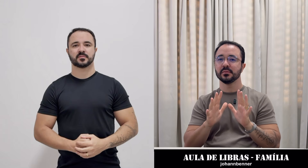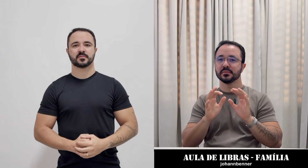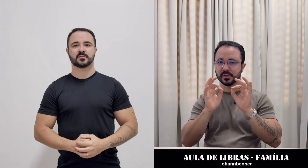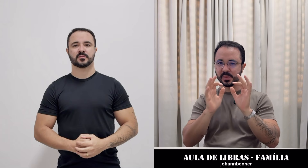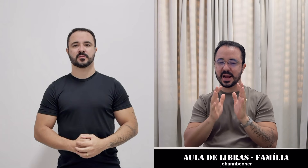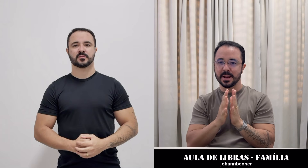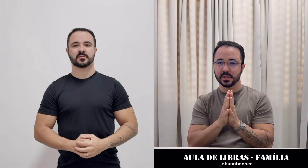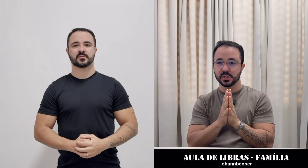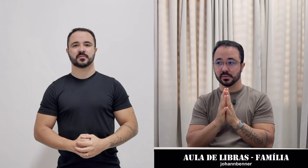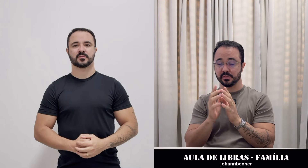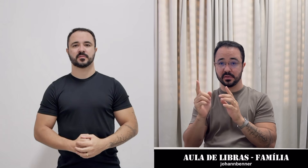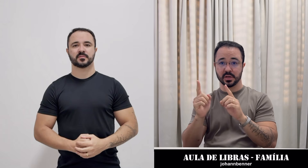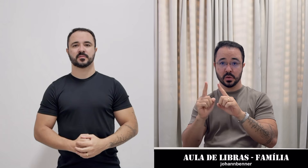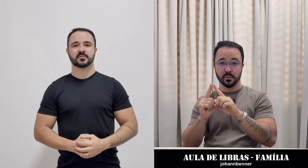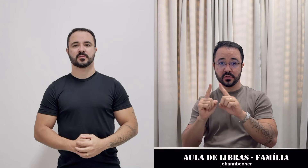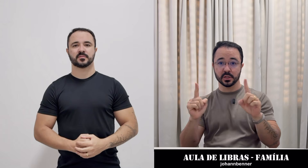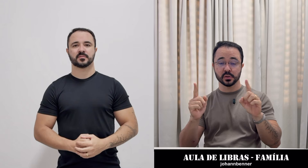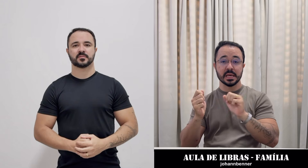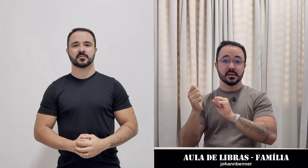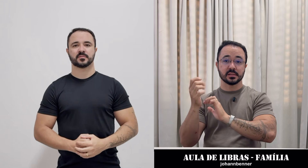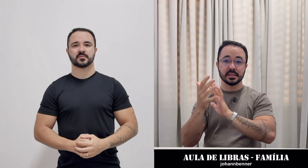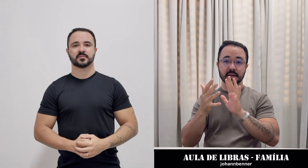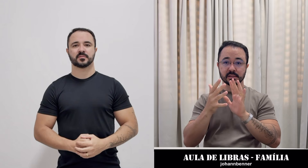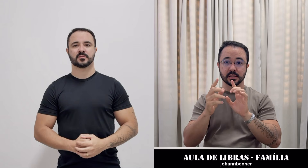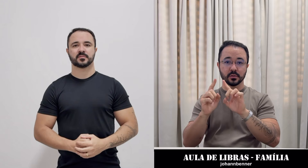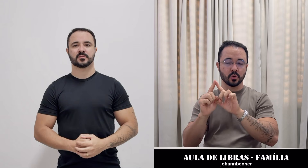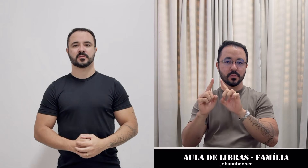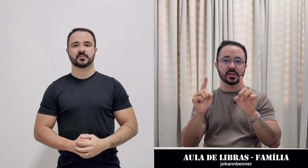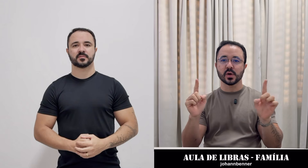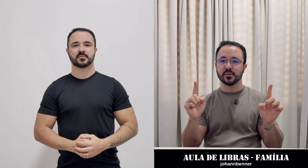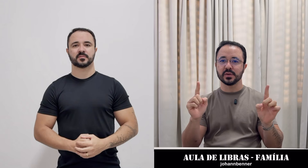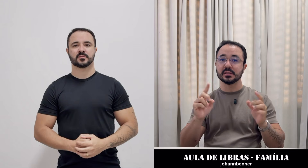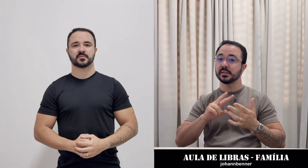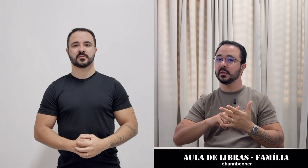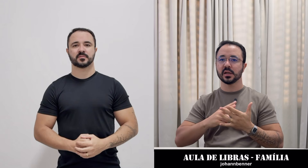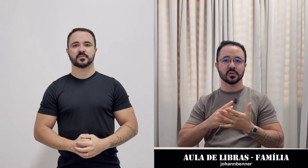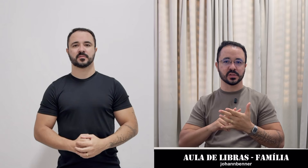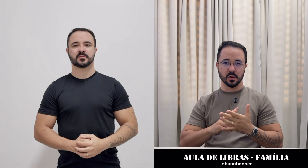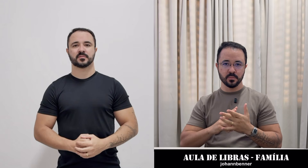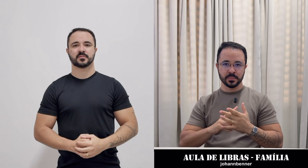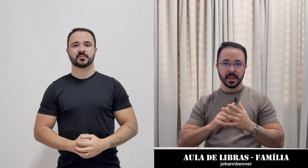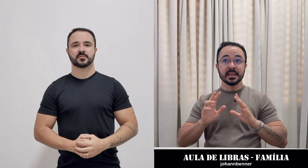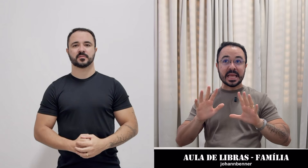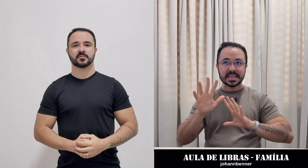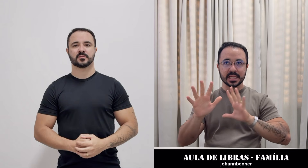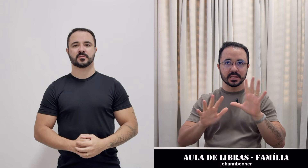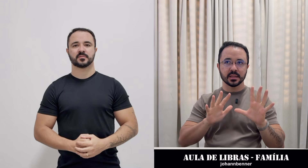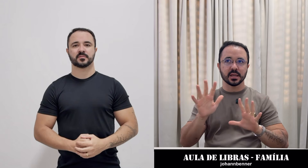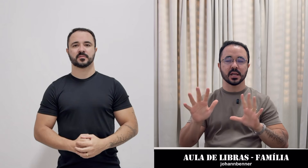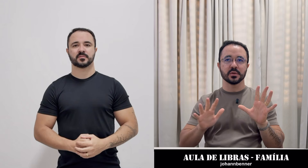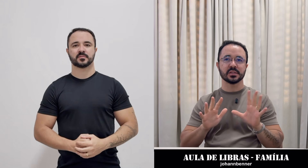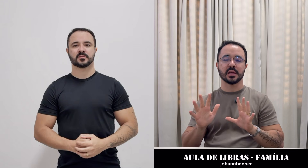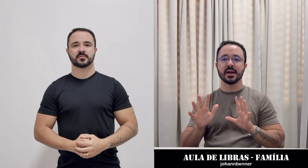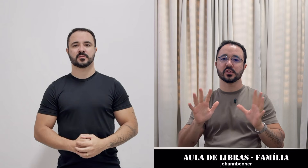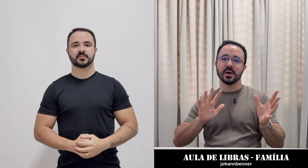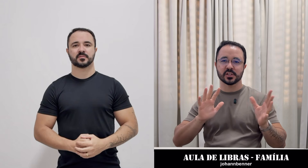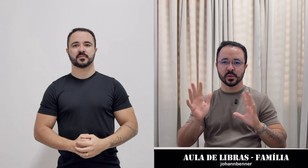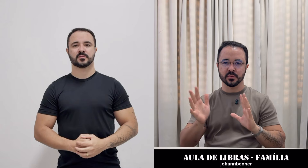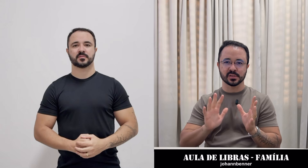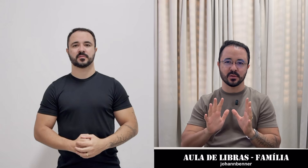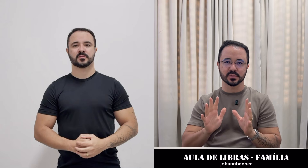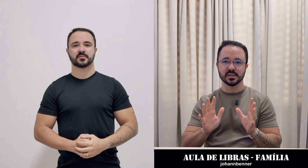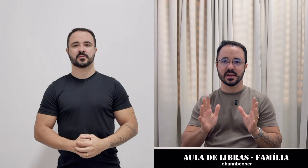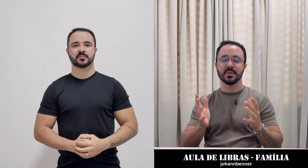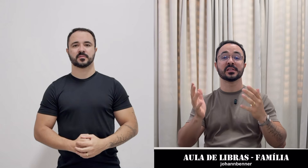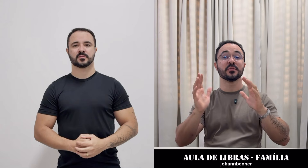se não, vou explicar rapidinho. Você vai ver aqui o vídeo sinalizando do começo ao fim sem tradução. Tenta entender ali os sinais o máximo